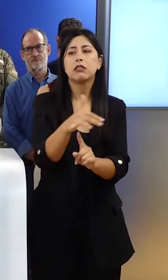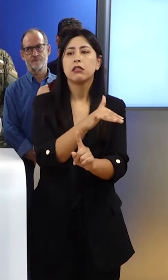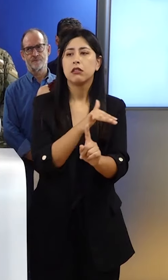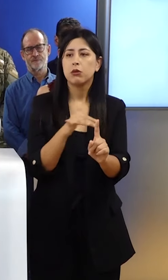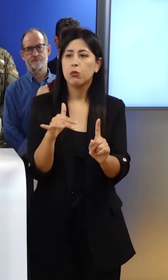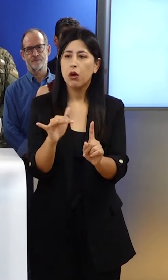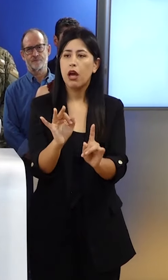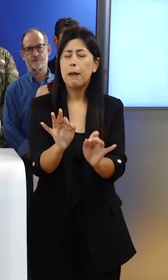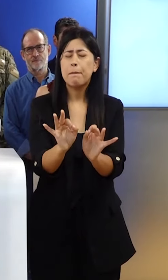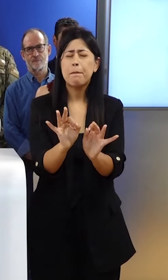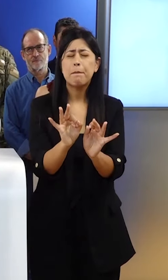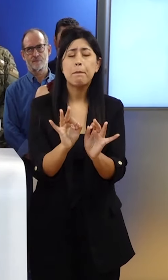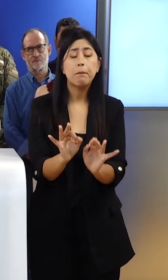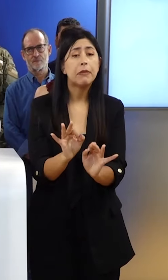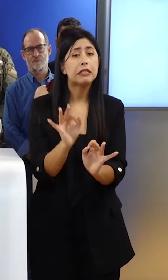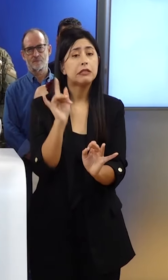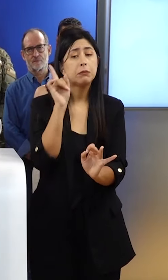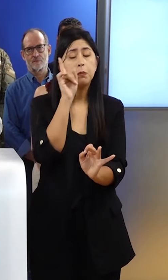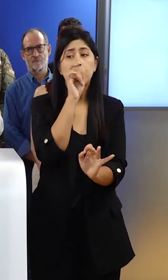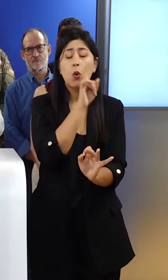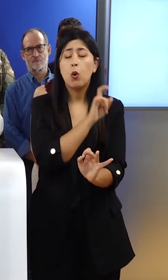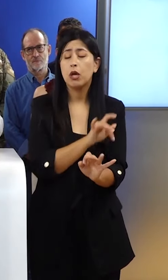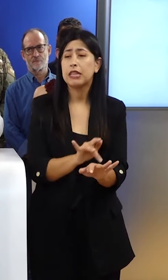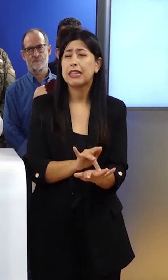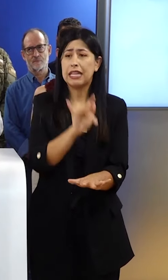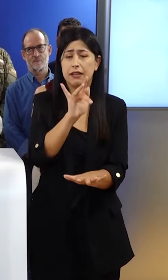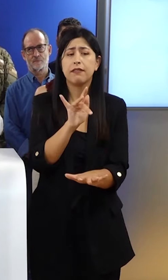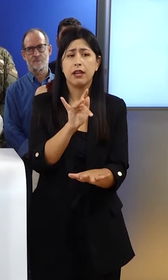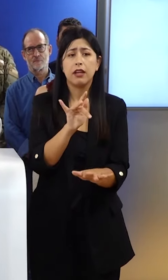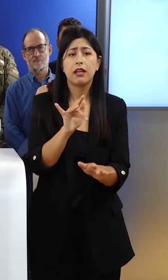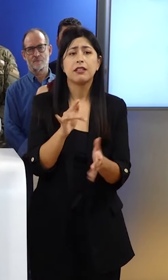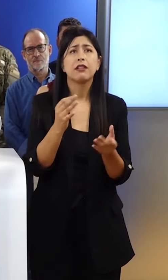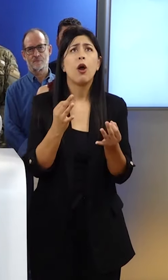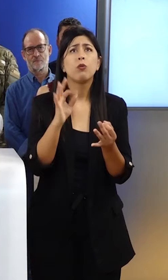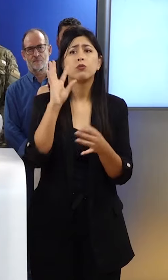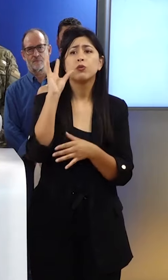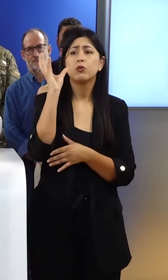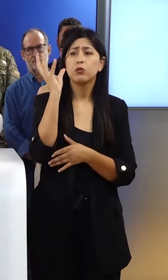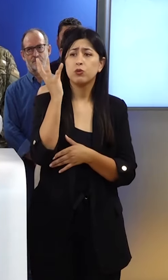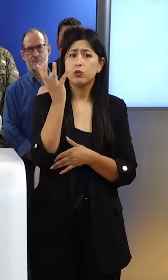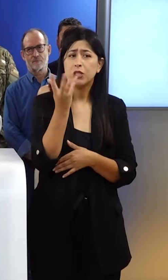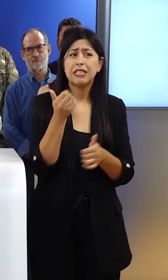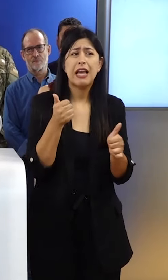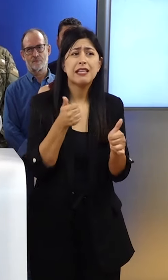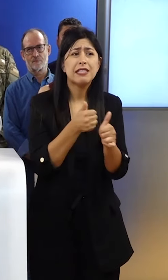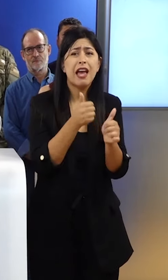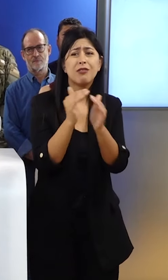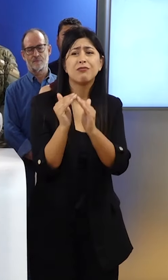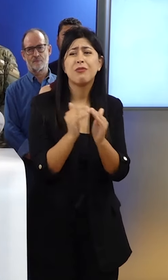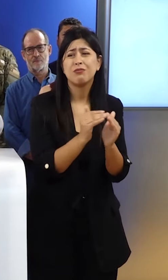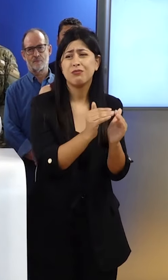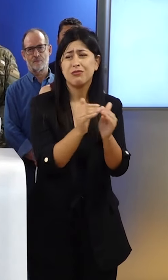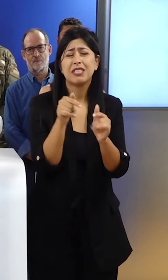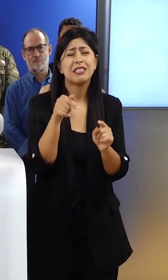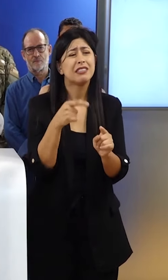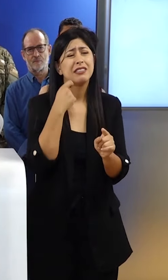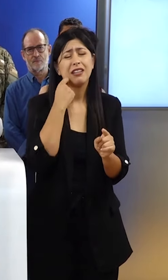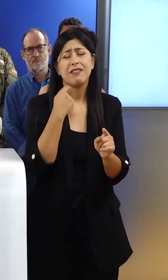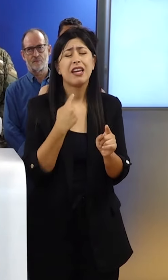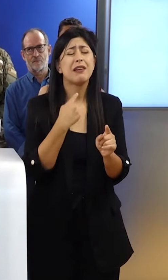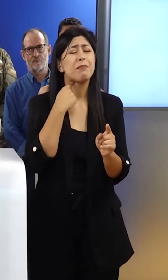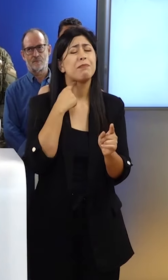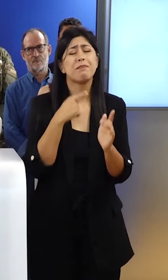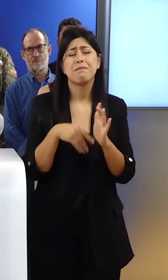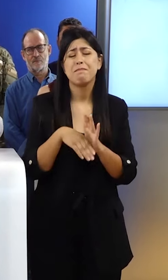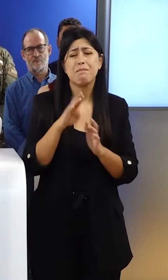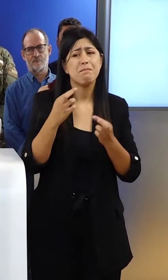eh particularmente compleja donde las condiciones climáticas y la cercanía a zonas pobladas ha significado un daño mayor